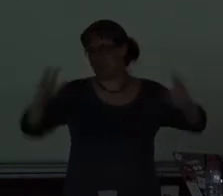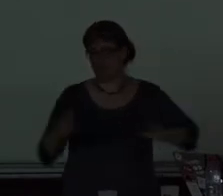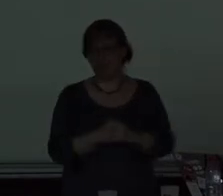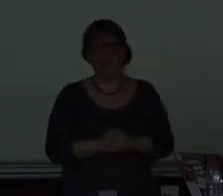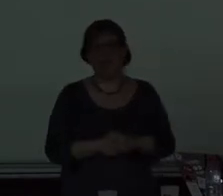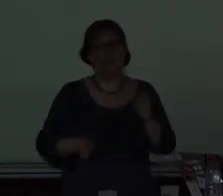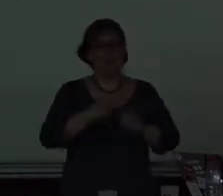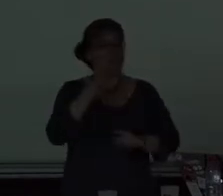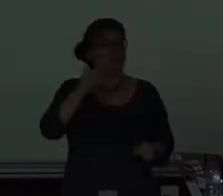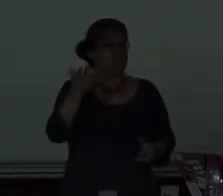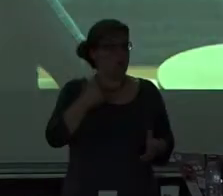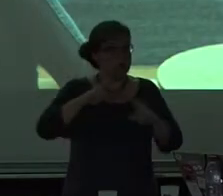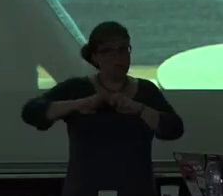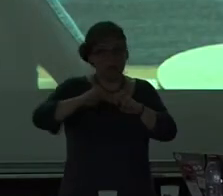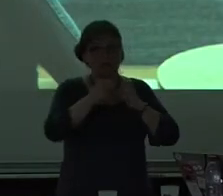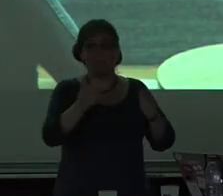fait plaisir.